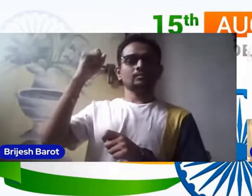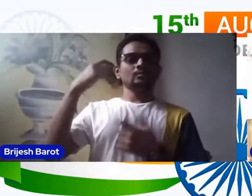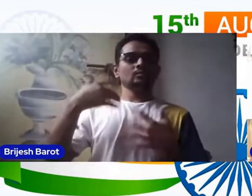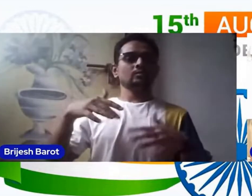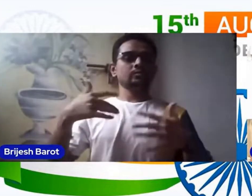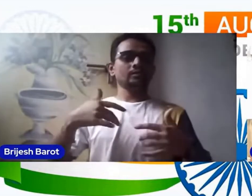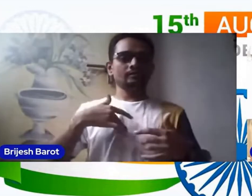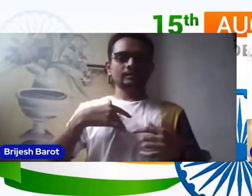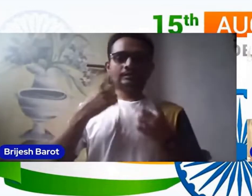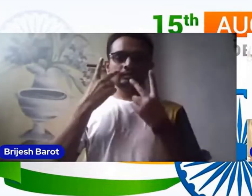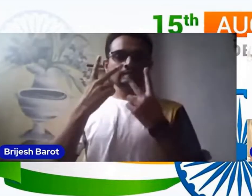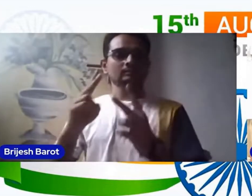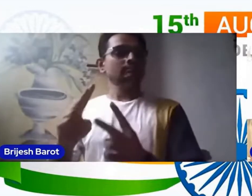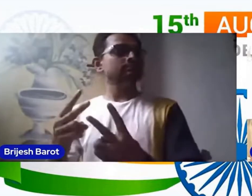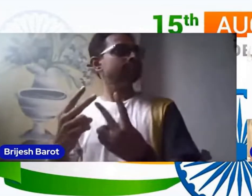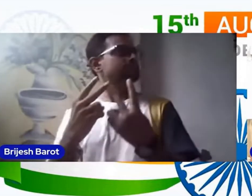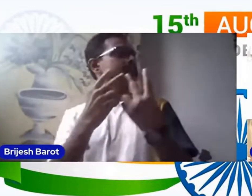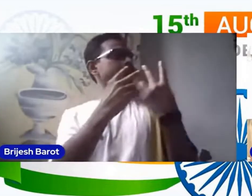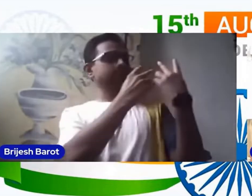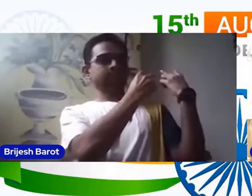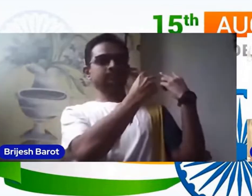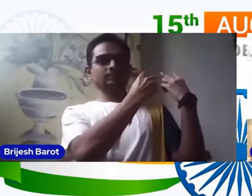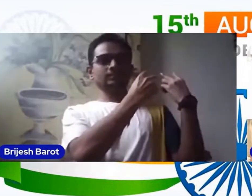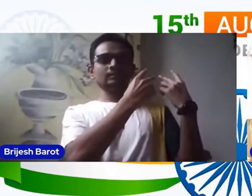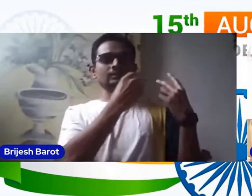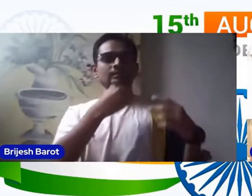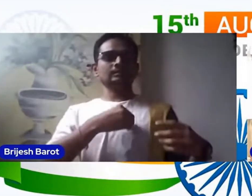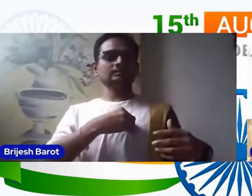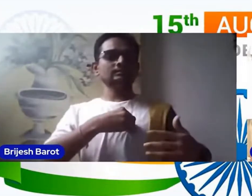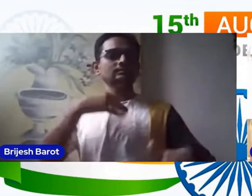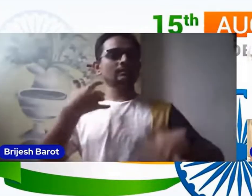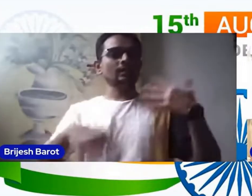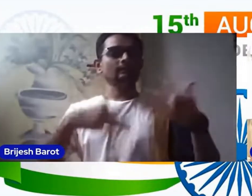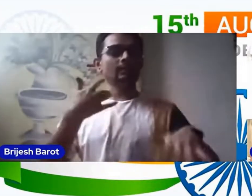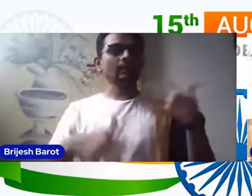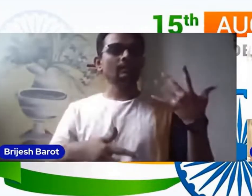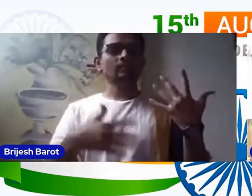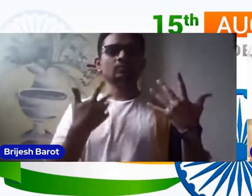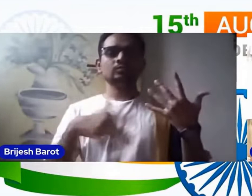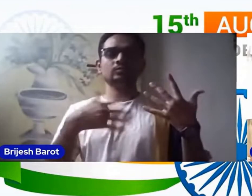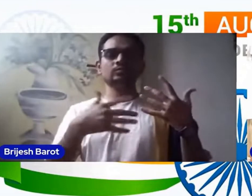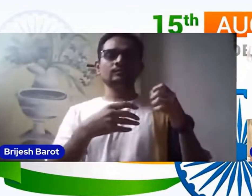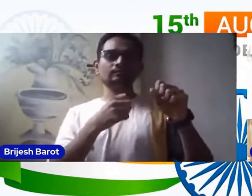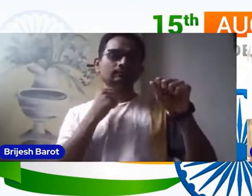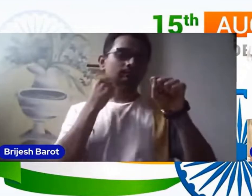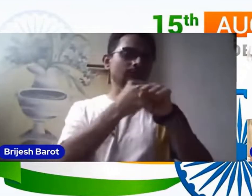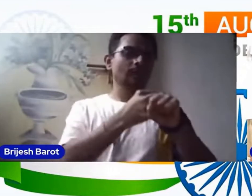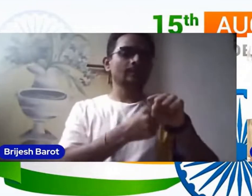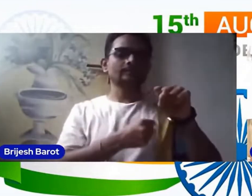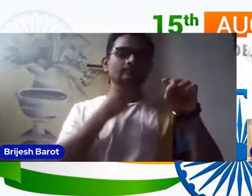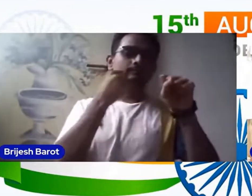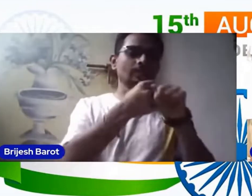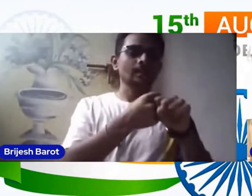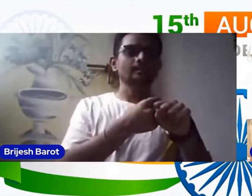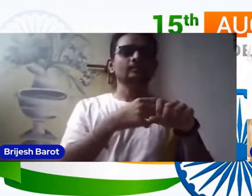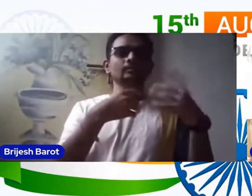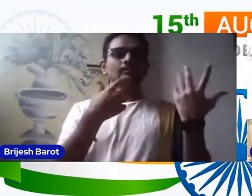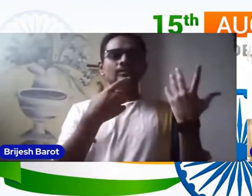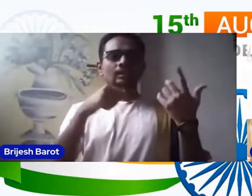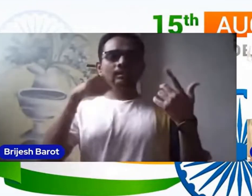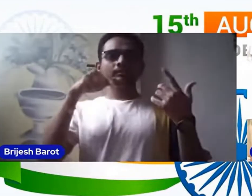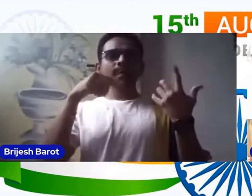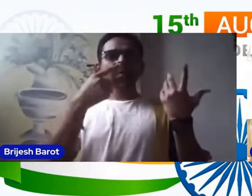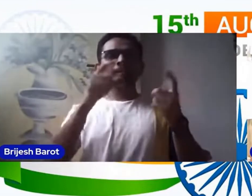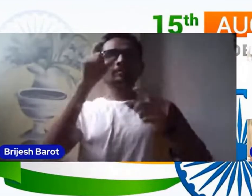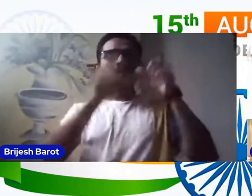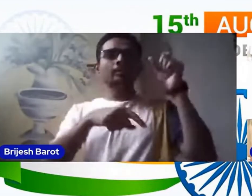हमारे फ्रीडम फाइटर जो भी हैं, तो उन सबको मतलब अगर हम पीछे की तरफ देखें, आज से पहले तो कई सालों से हम लोग तो सफ़र कर किया,